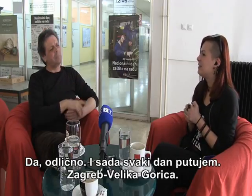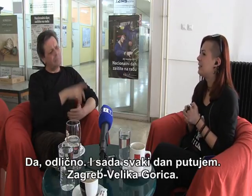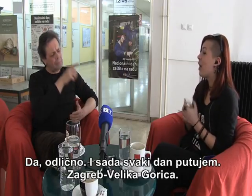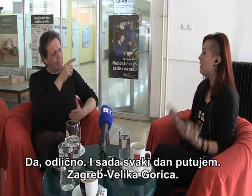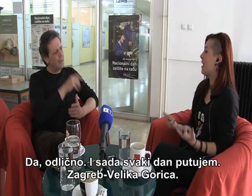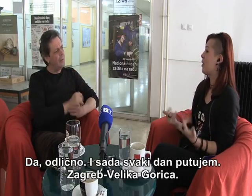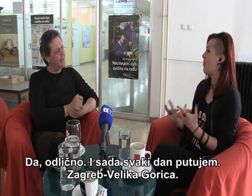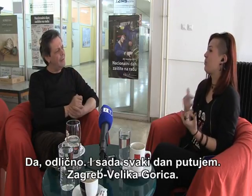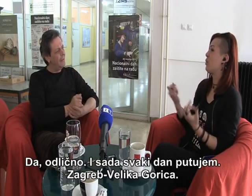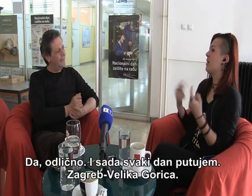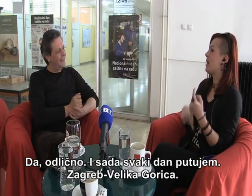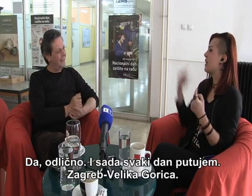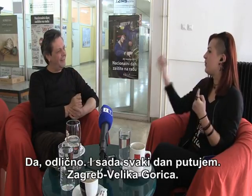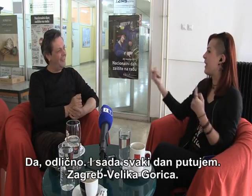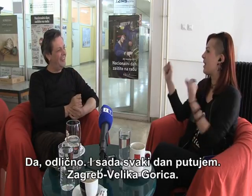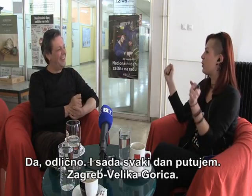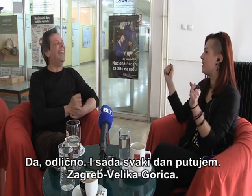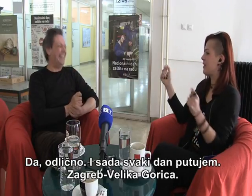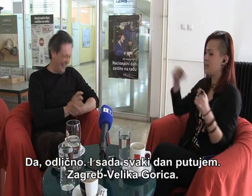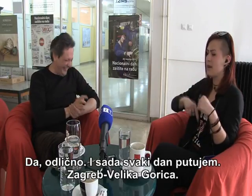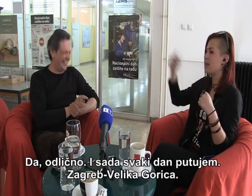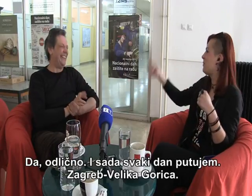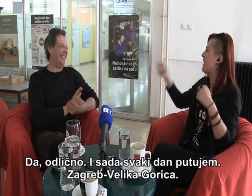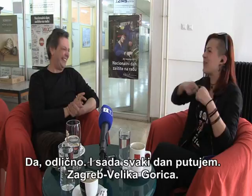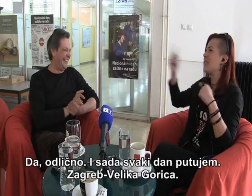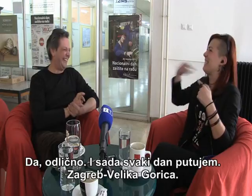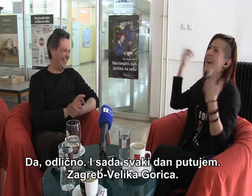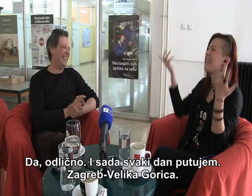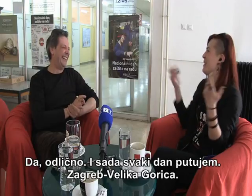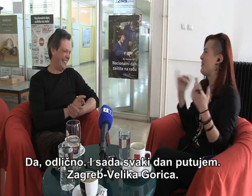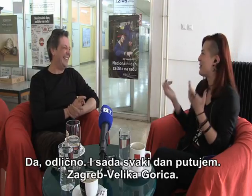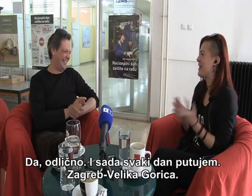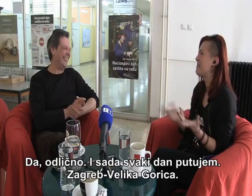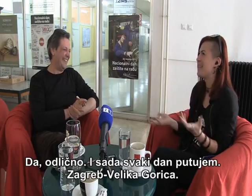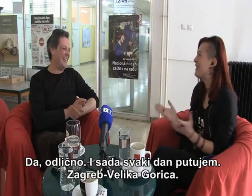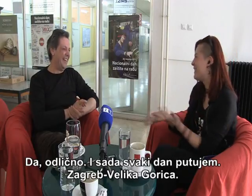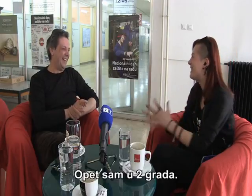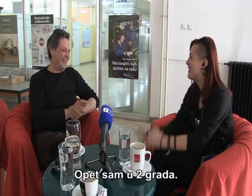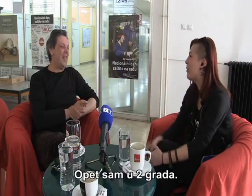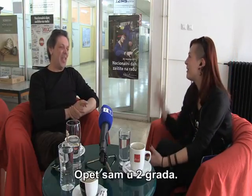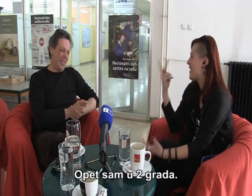I kao i tata, opet put je dahi veta, koji to svaki dao put je, opet dva